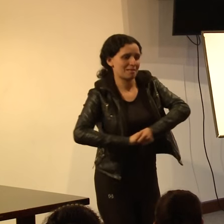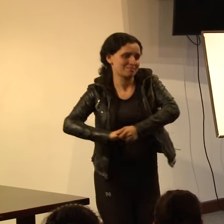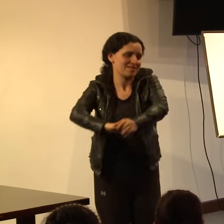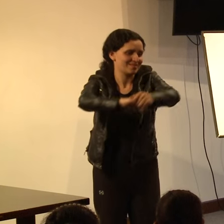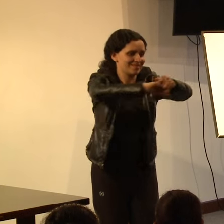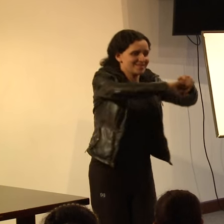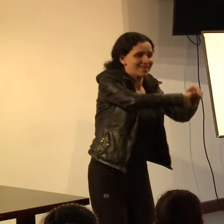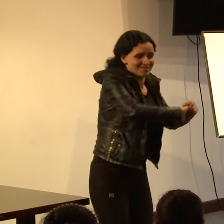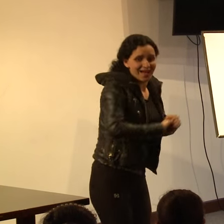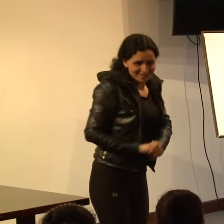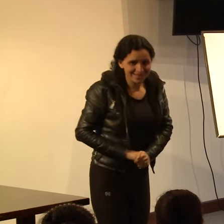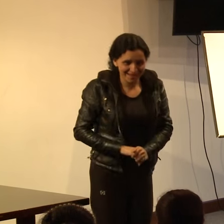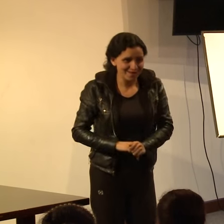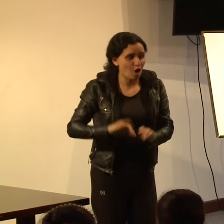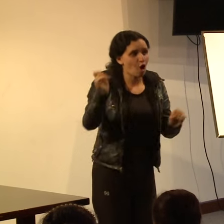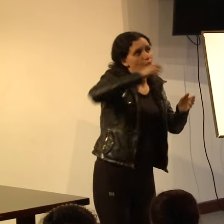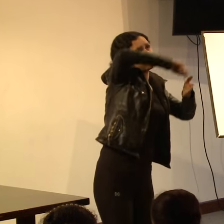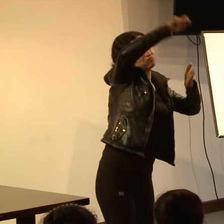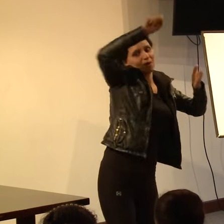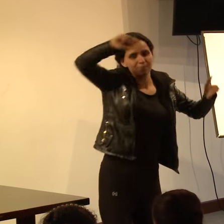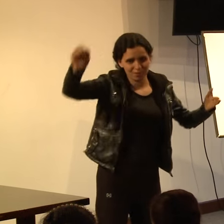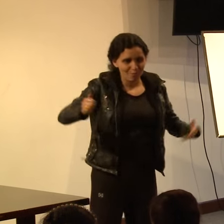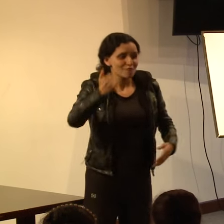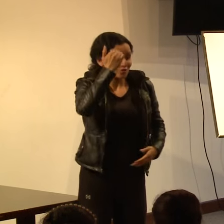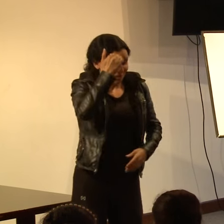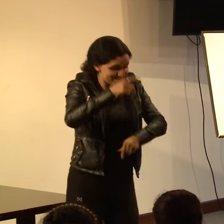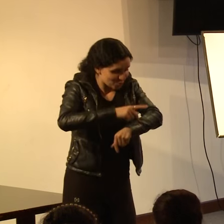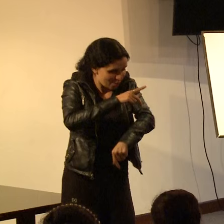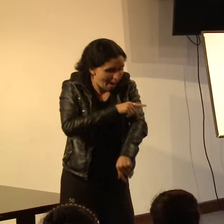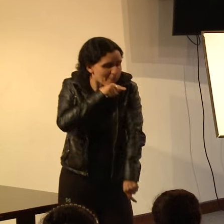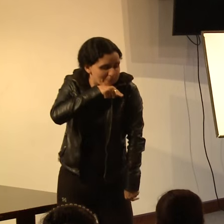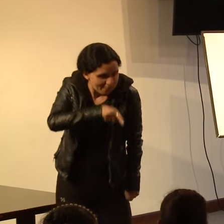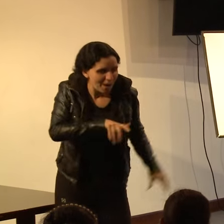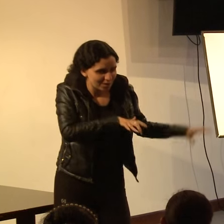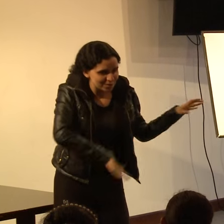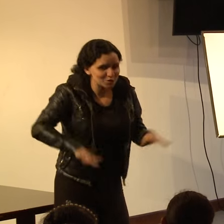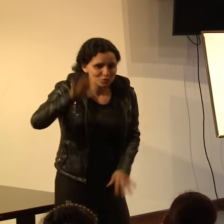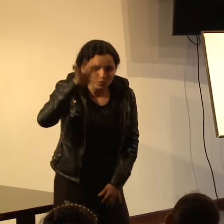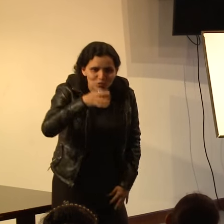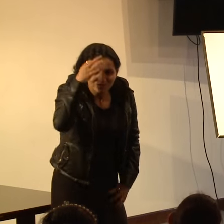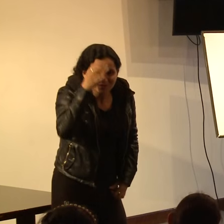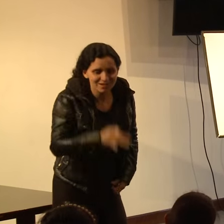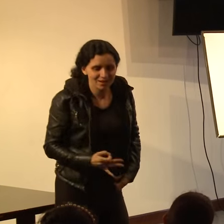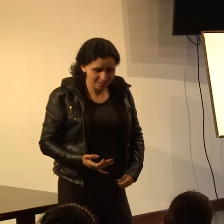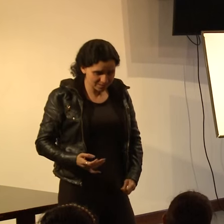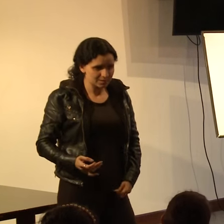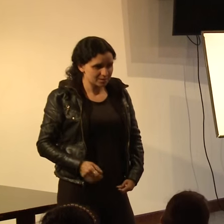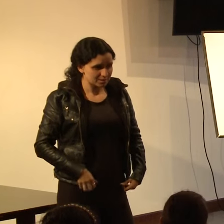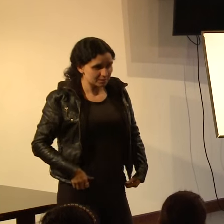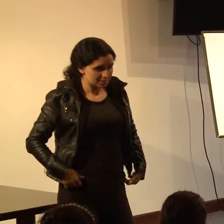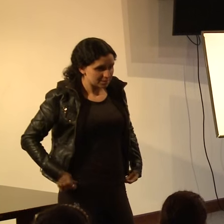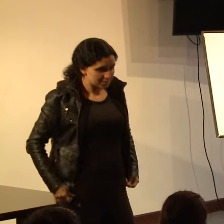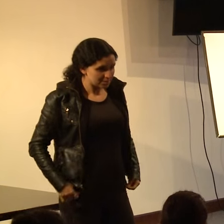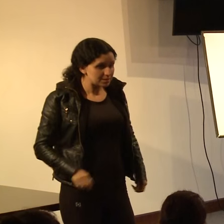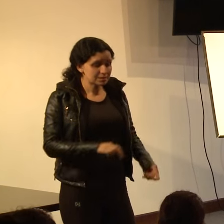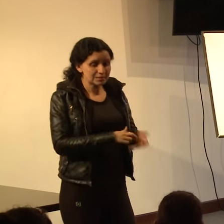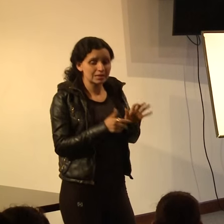mueven con la música? Entonces la profesora de preescolar todo el tiempo está haciendo eso. Entonces esa es la primera herramienta del